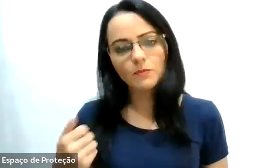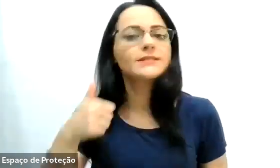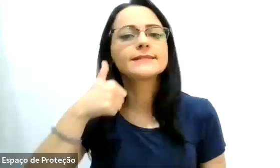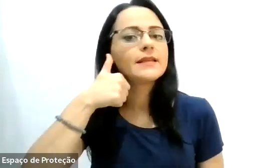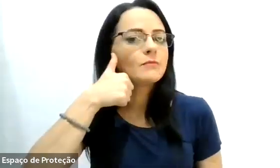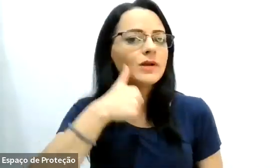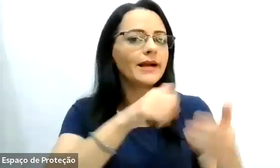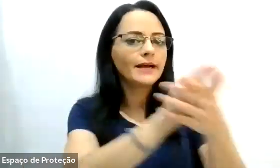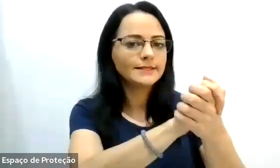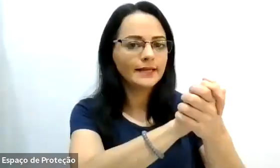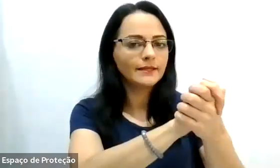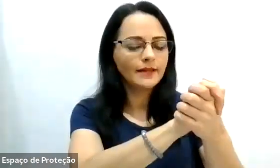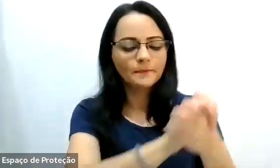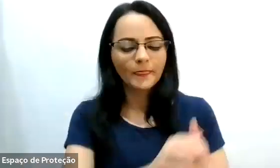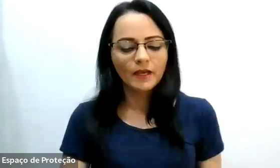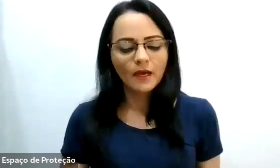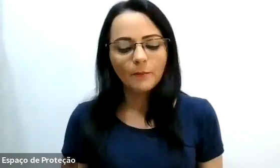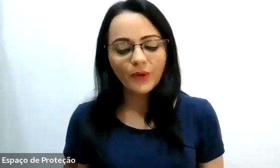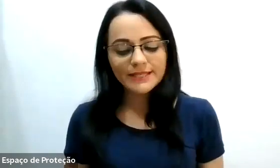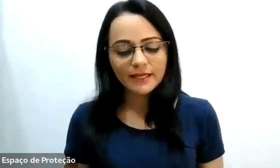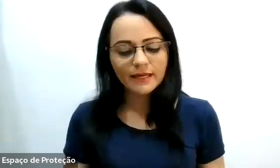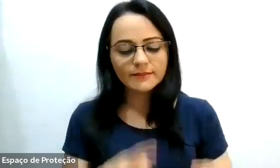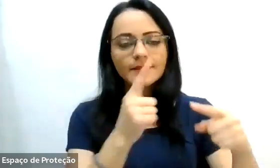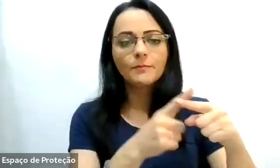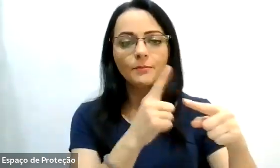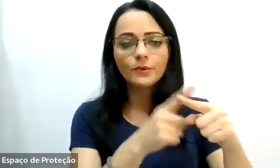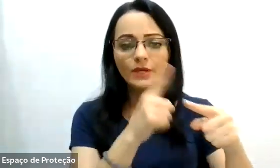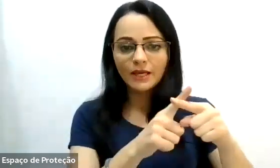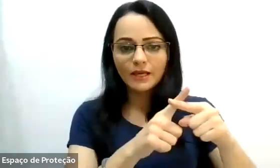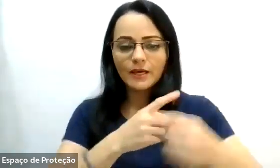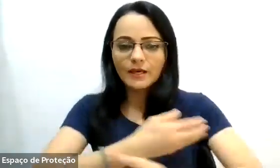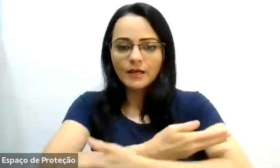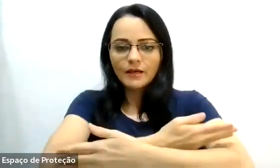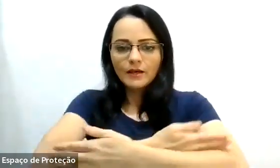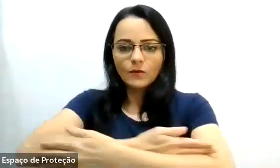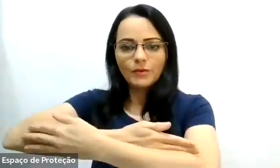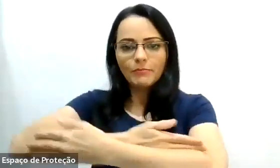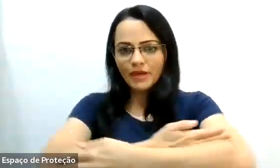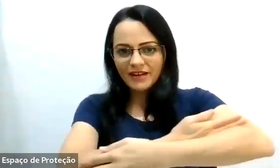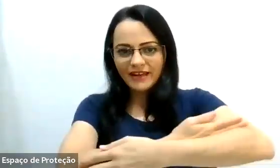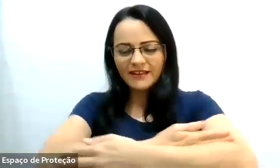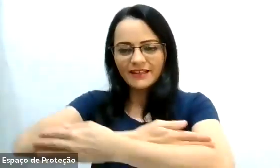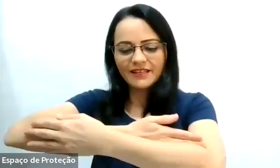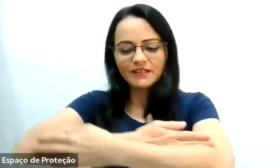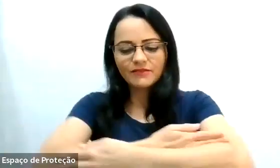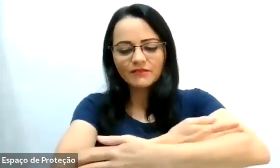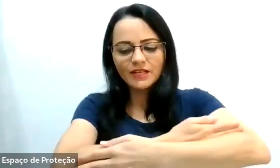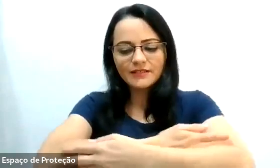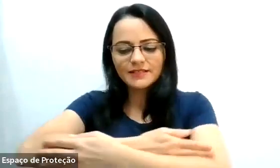Esposa seria mulher casada, tá? Pois a criança, porque o bebê, né? Aqui tá falando criança que